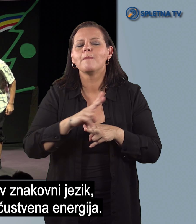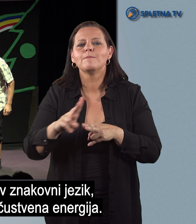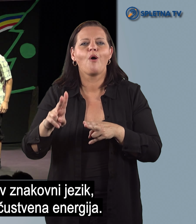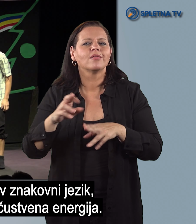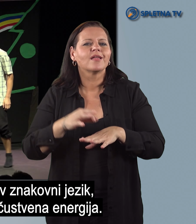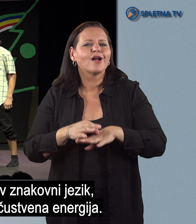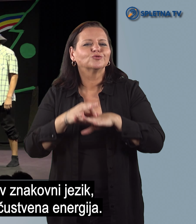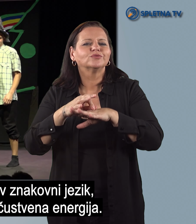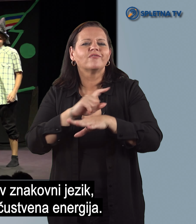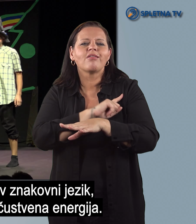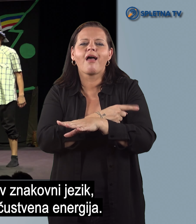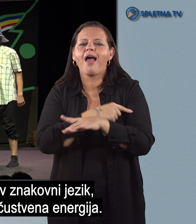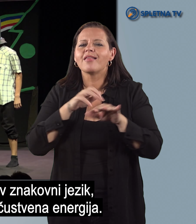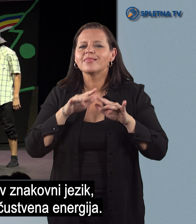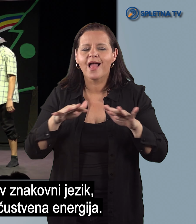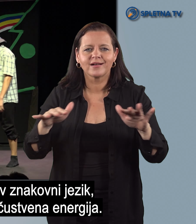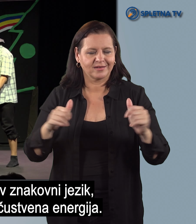energija.